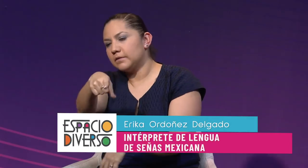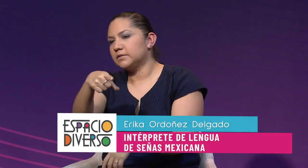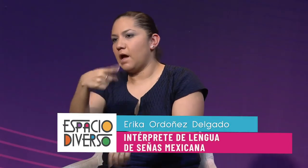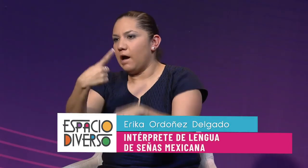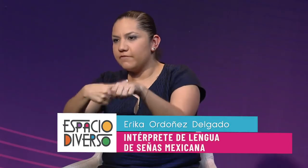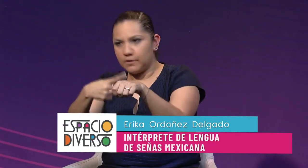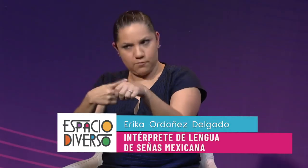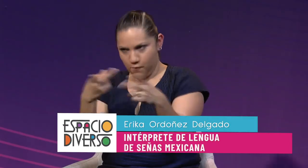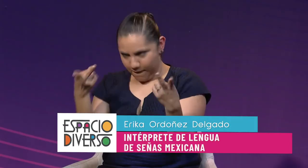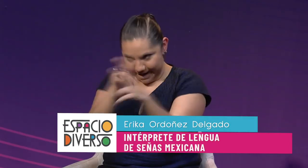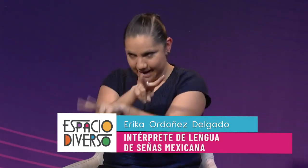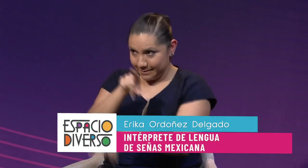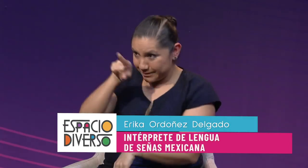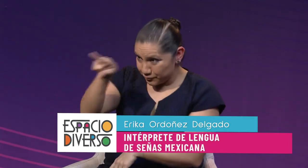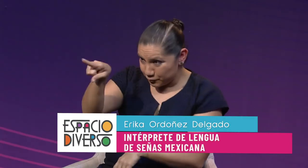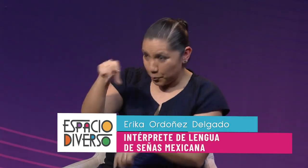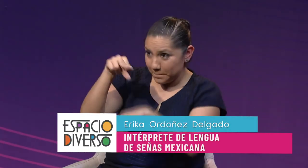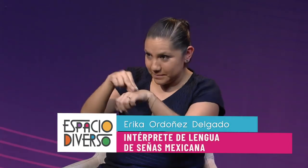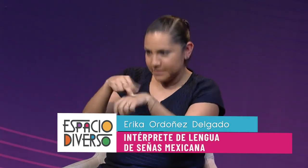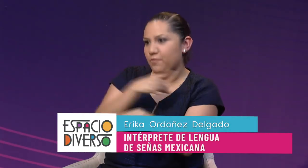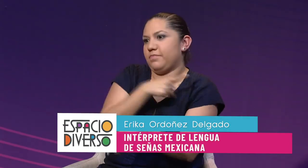tuvieran este servicio, pero también